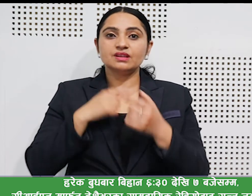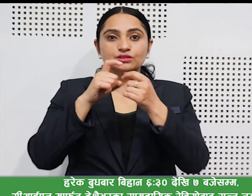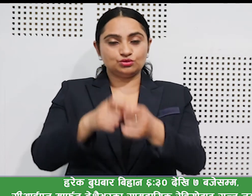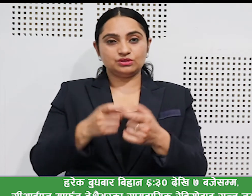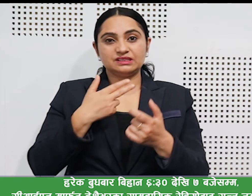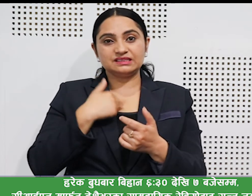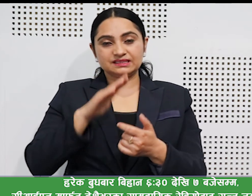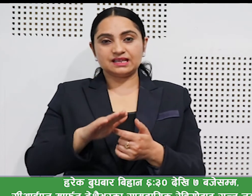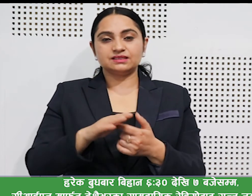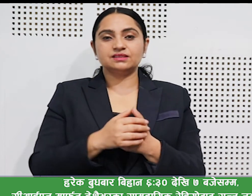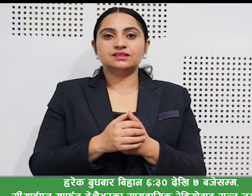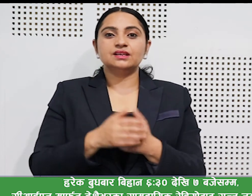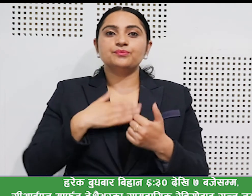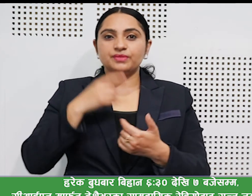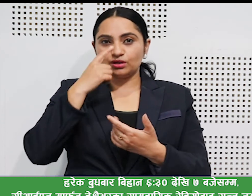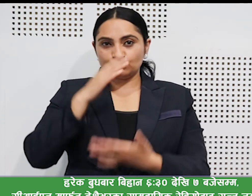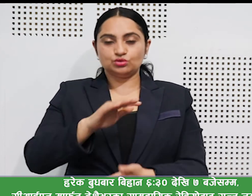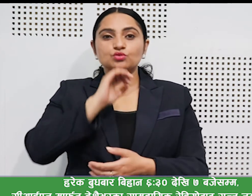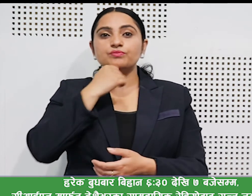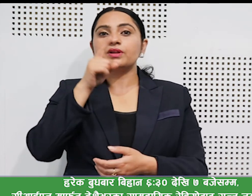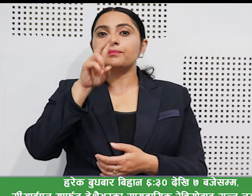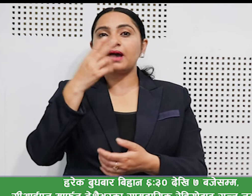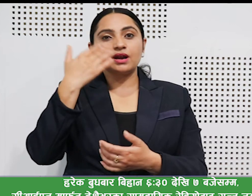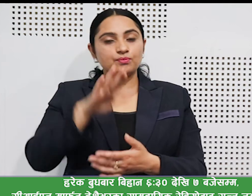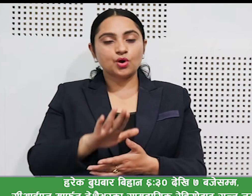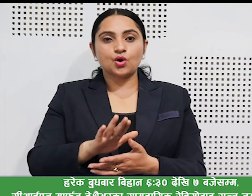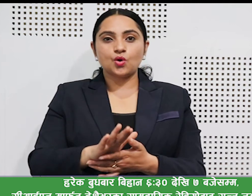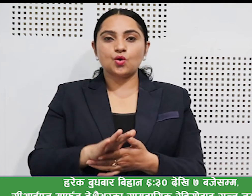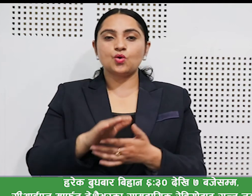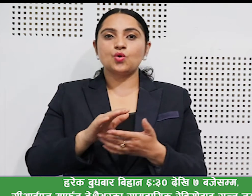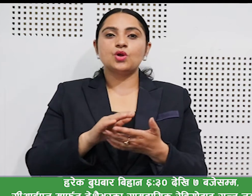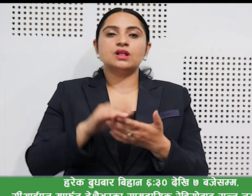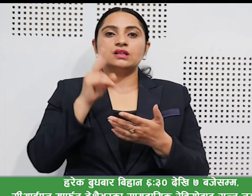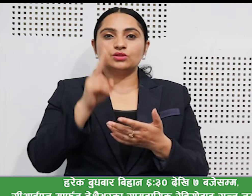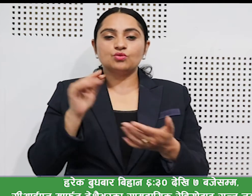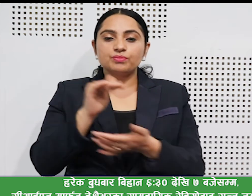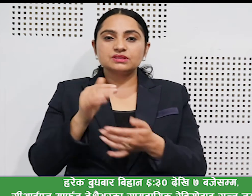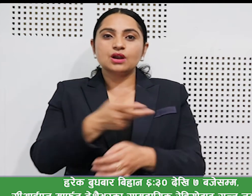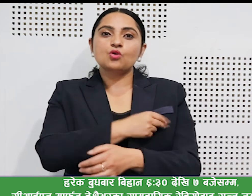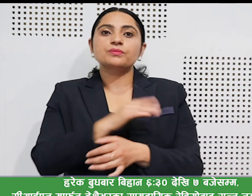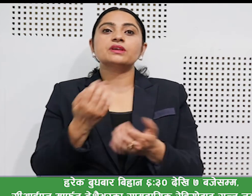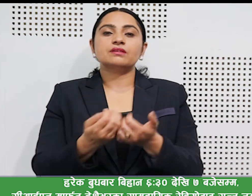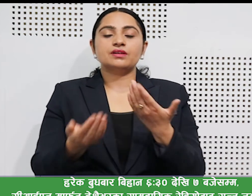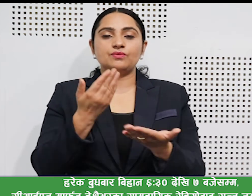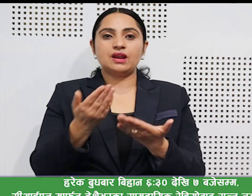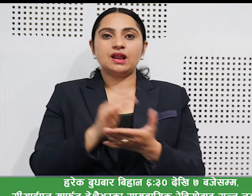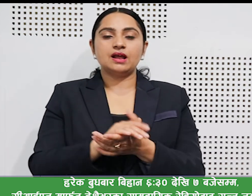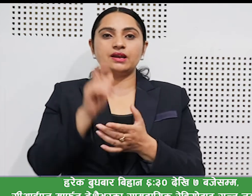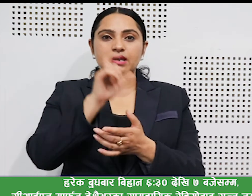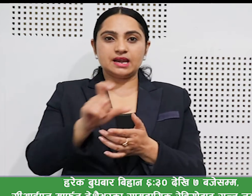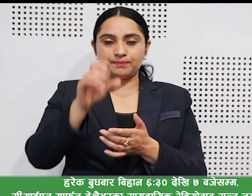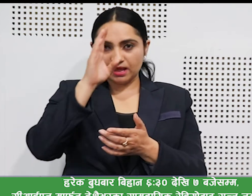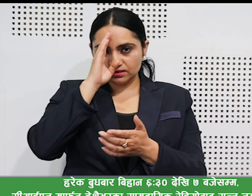लागेछ हजुर। मलाई चाहिँ कस्तो भने मेरो छोरी 12 लागि, वर्षले चाहिँ लाग्यो, महिना चाहिँ लाग्यो छैन, त्यो बच्चालाई खोप चाहिँ के गर्ने होला? यस्तो छ, नेपाल